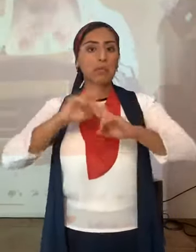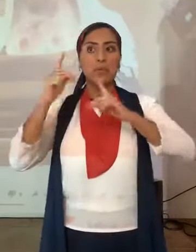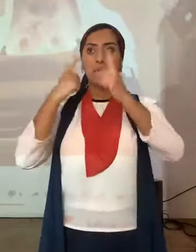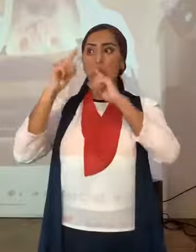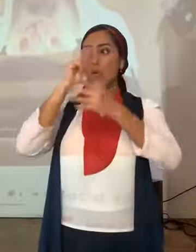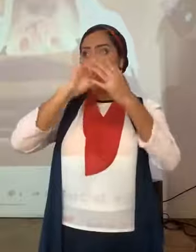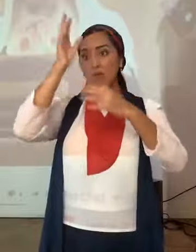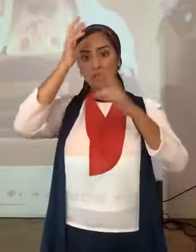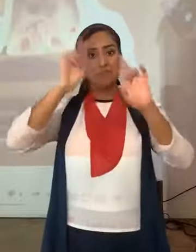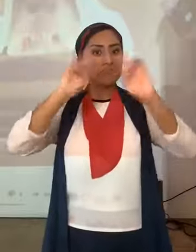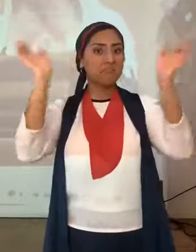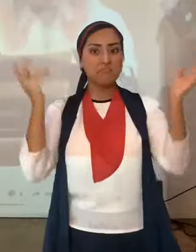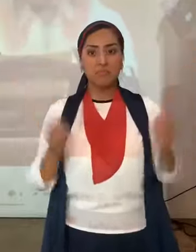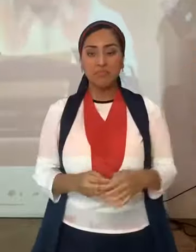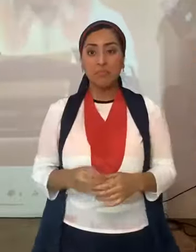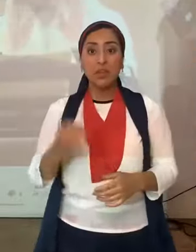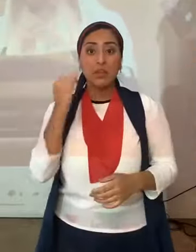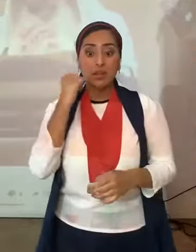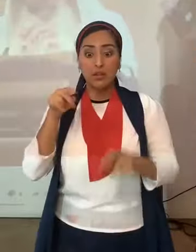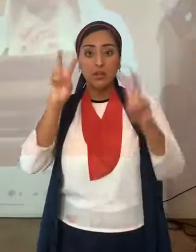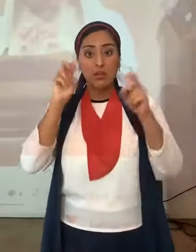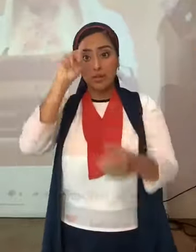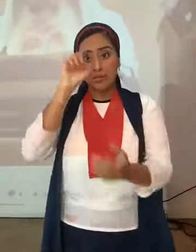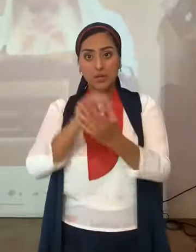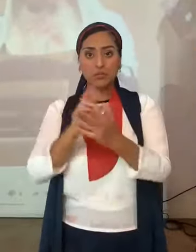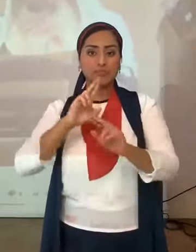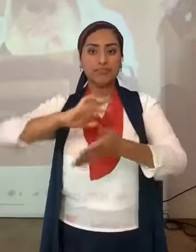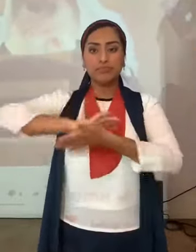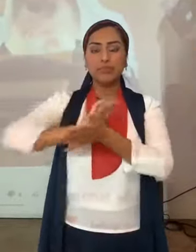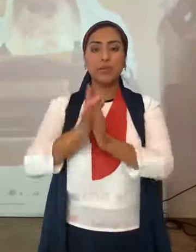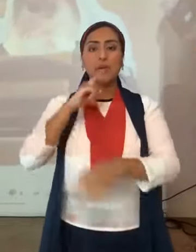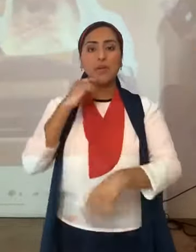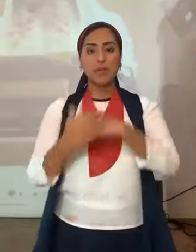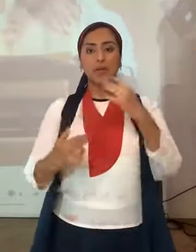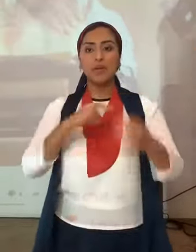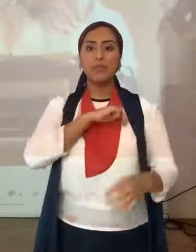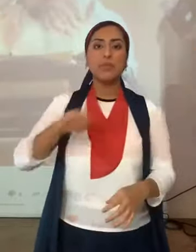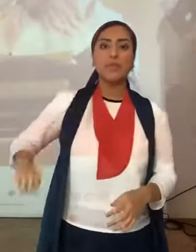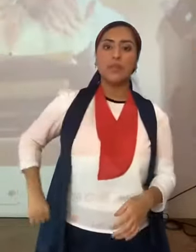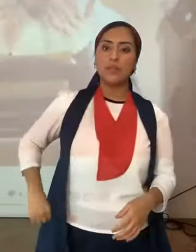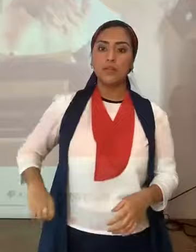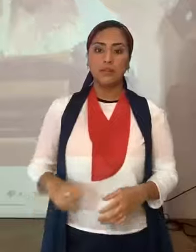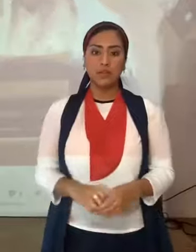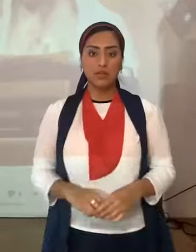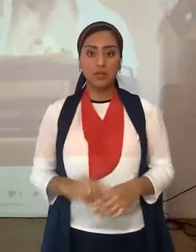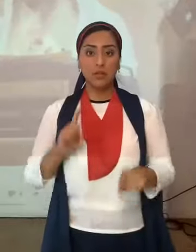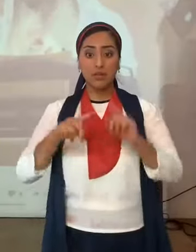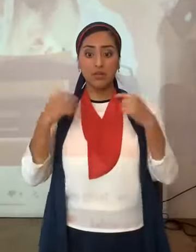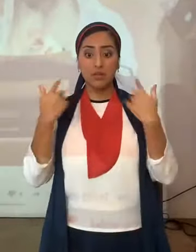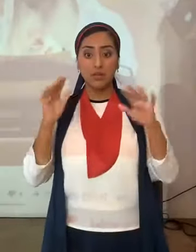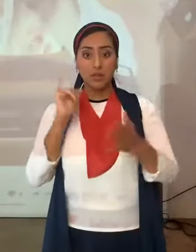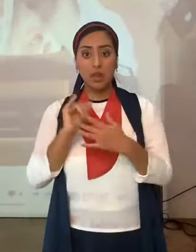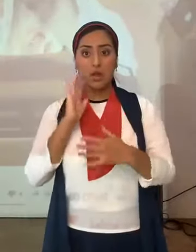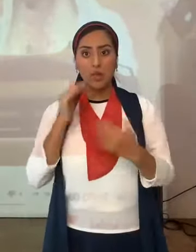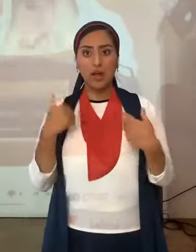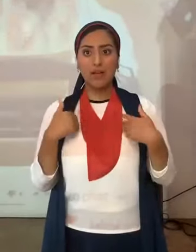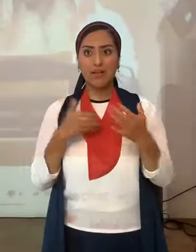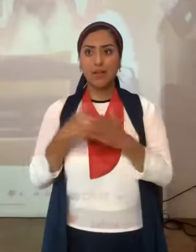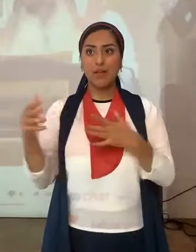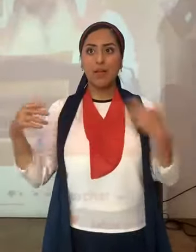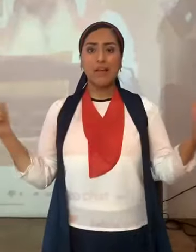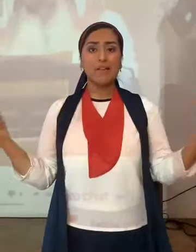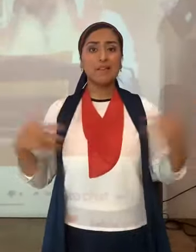Eterno. Si se decía creyente, pues pisoteó la sangre del Mashiach. Pero después de eso va a tener mil